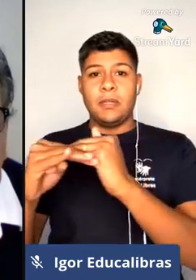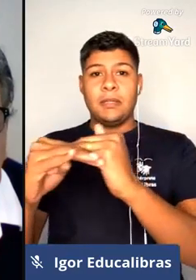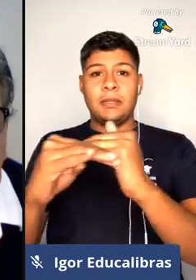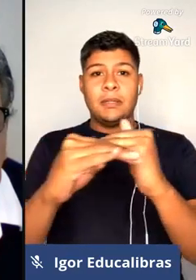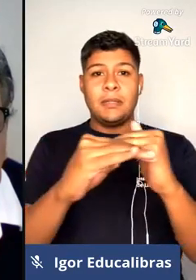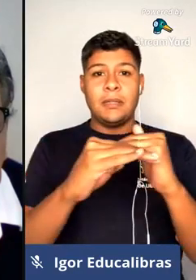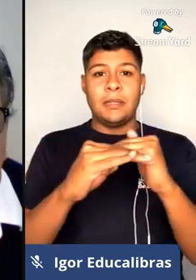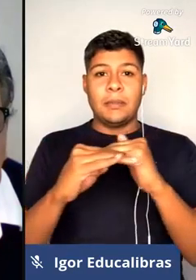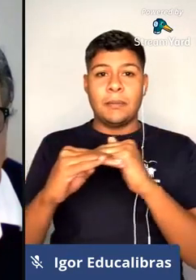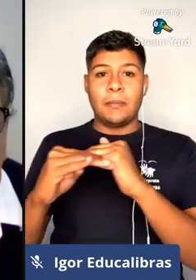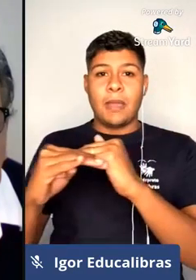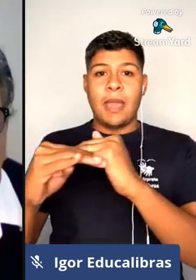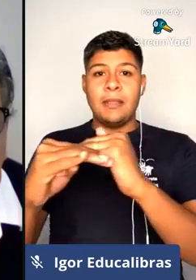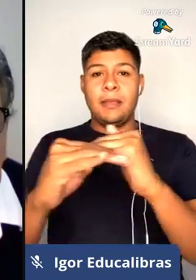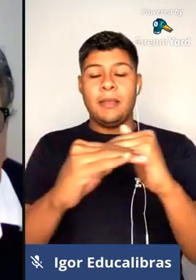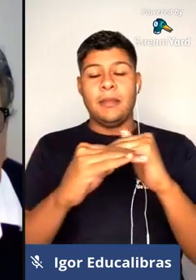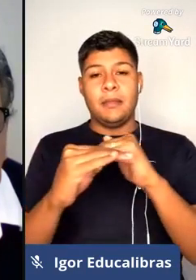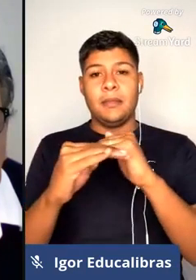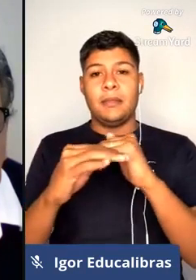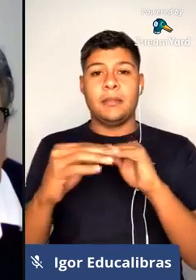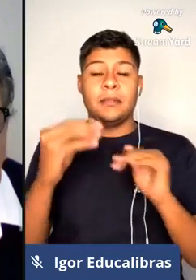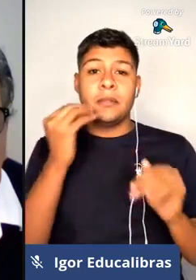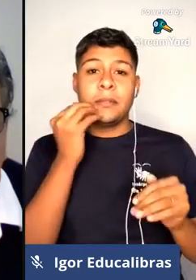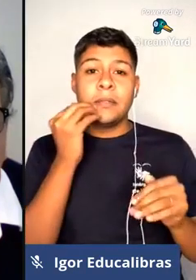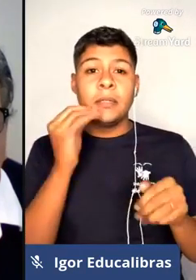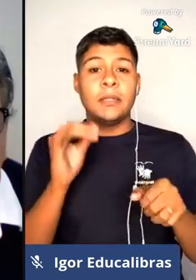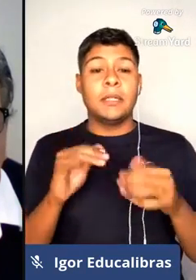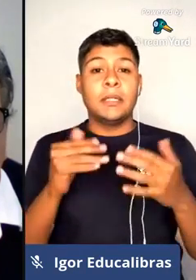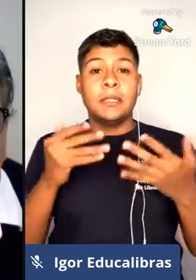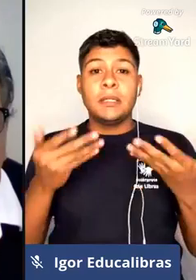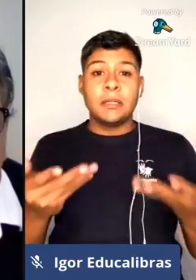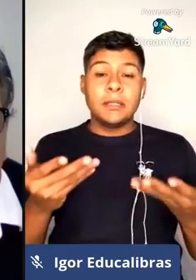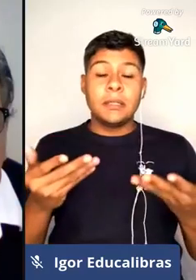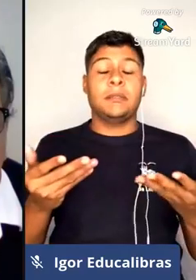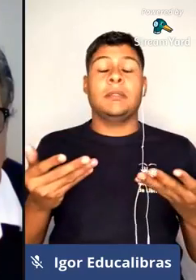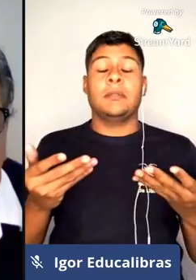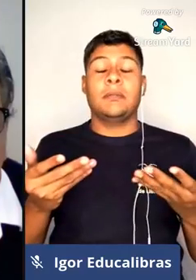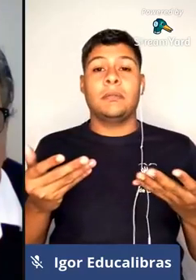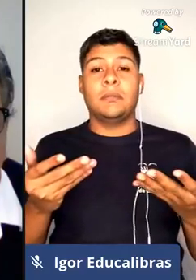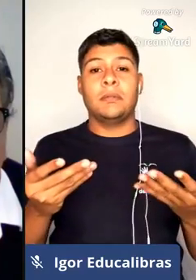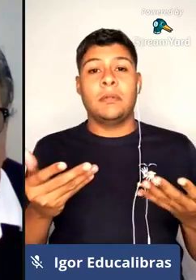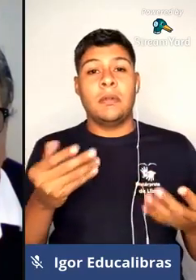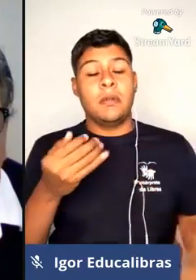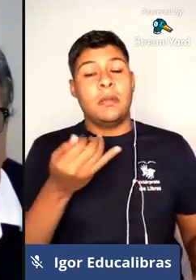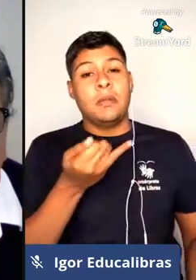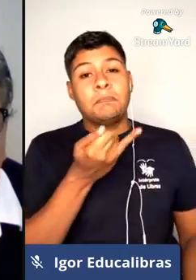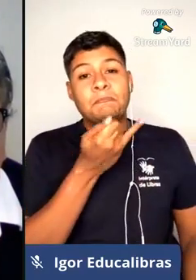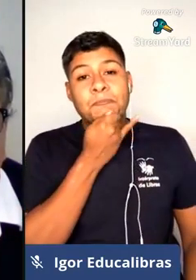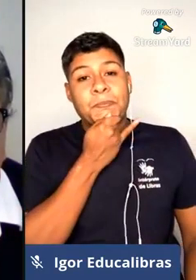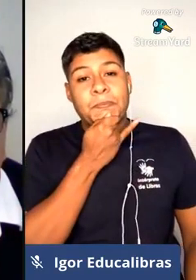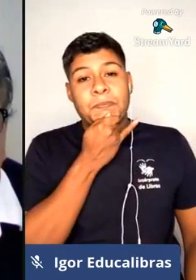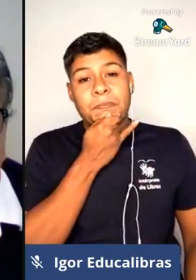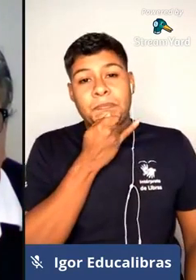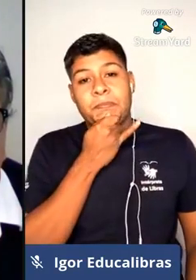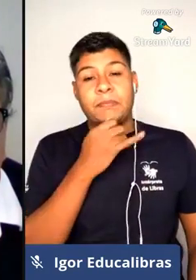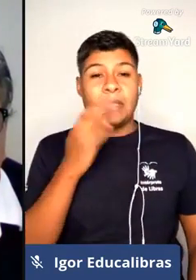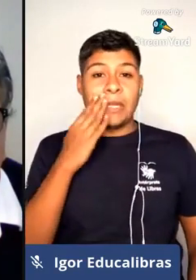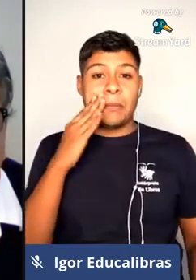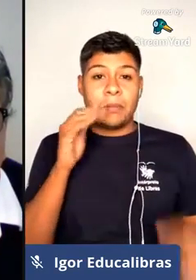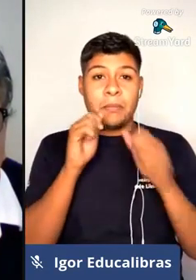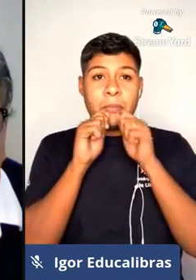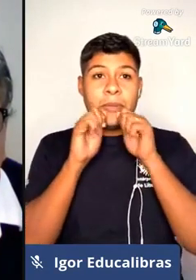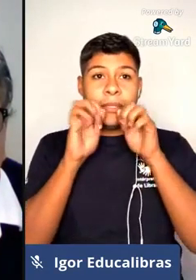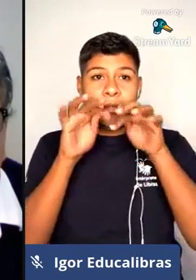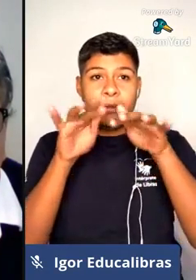todo mundo, né? Então, é uma pena. E, infelizmente, essa pandemia vai